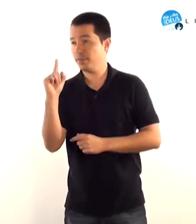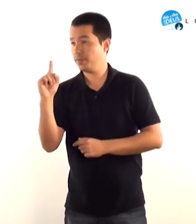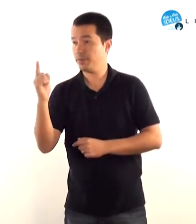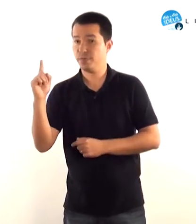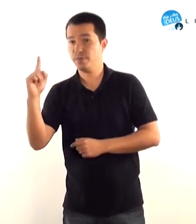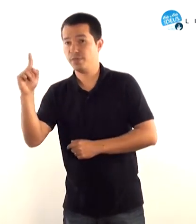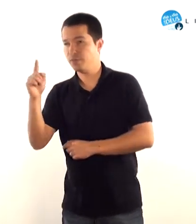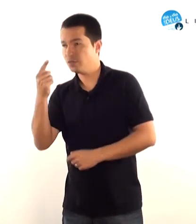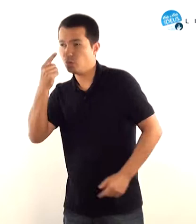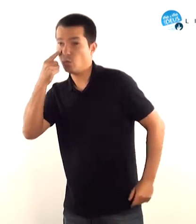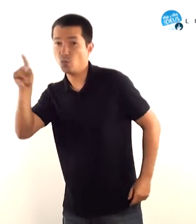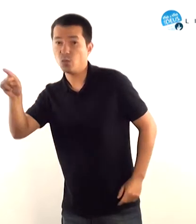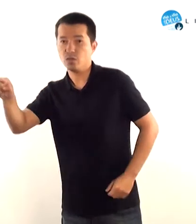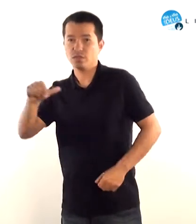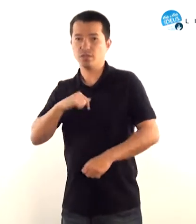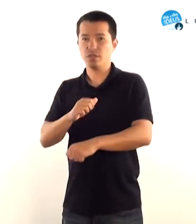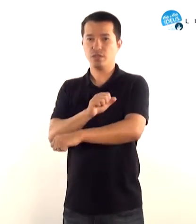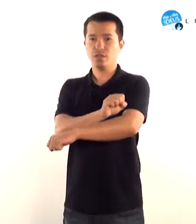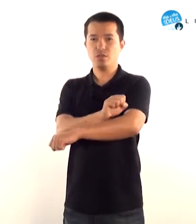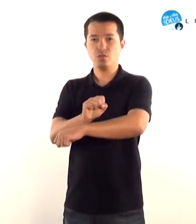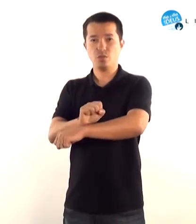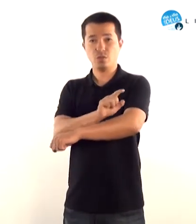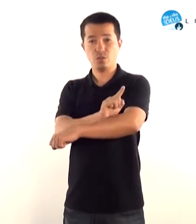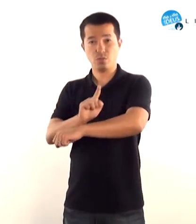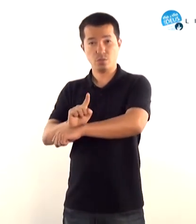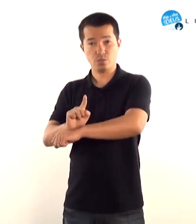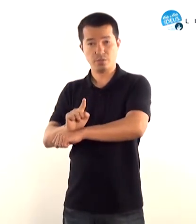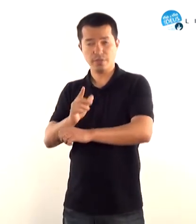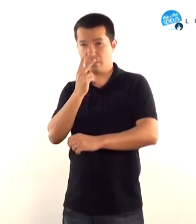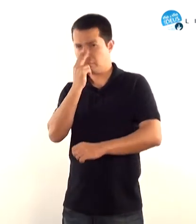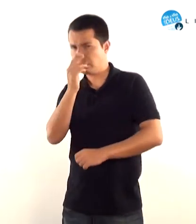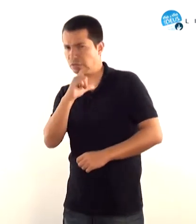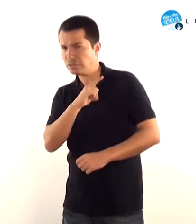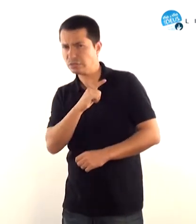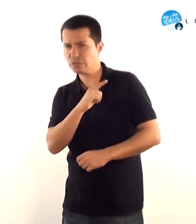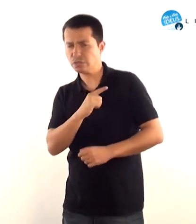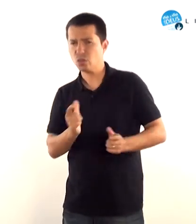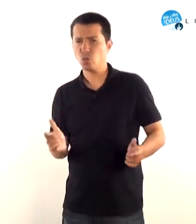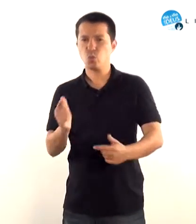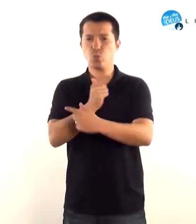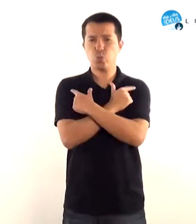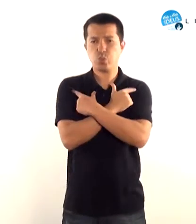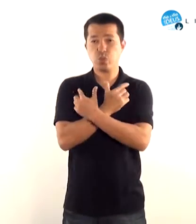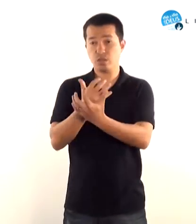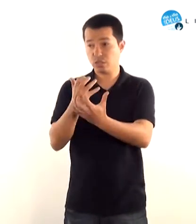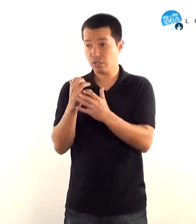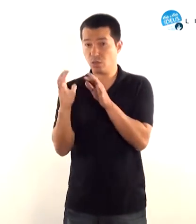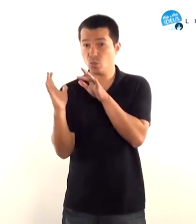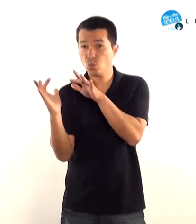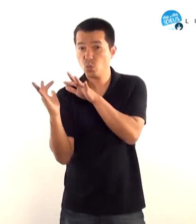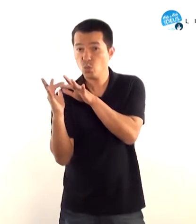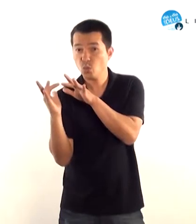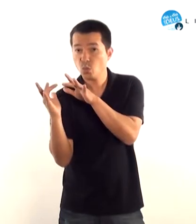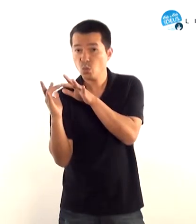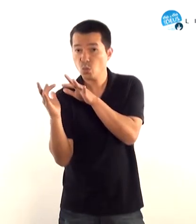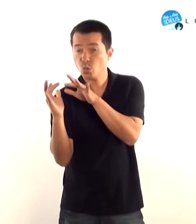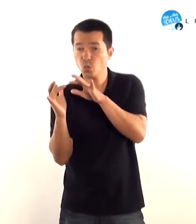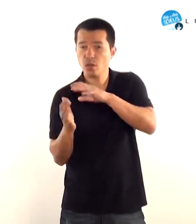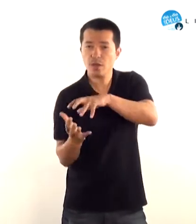sem perceber que o que ele realmente desejava era uma conformação com o jeito de pensar,